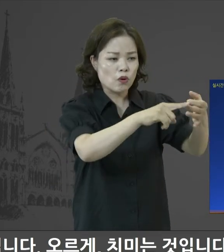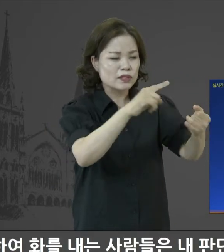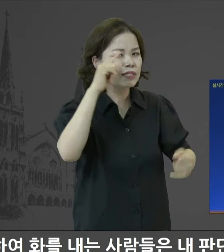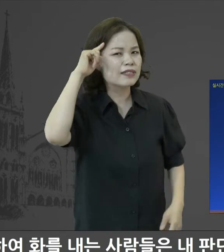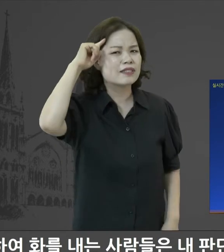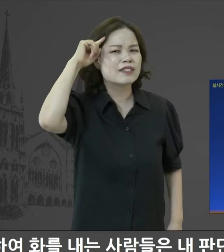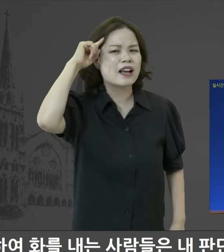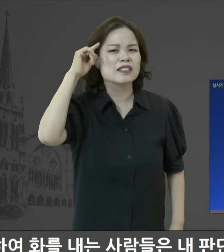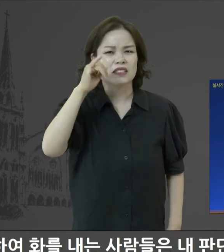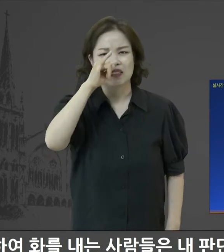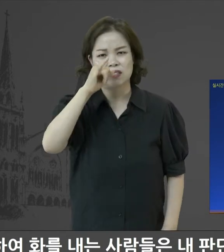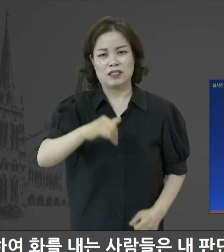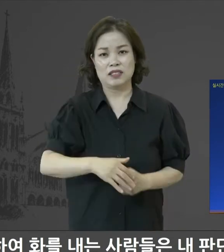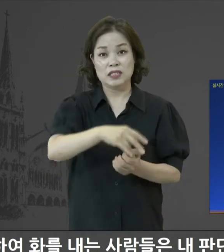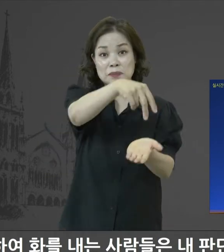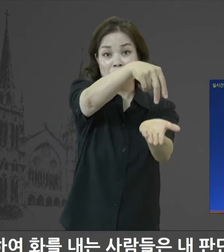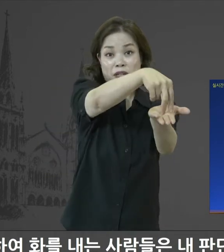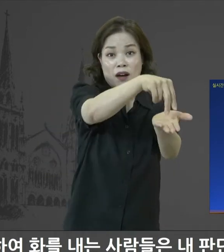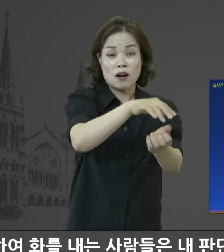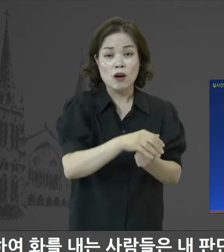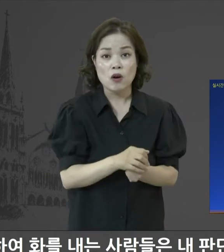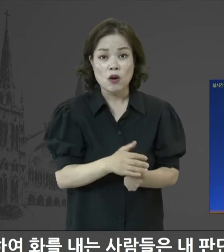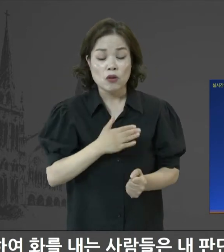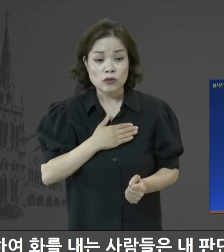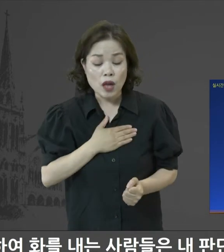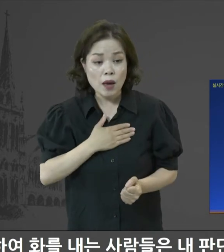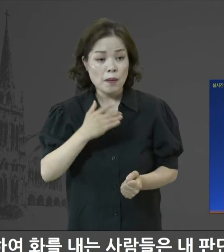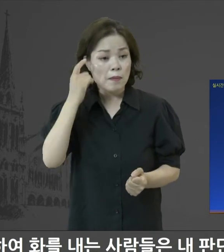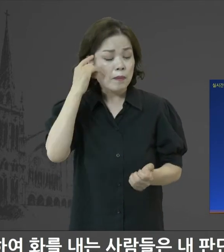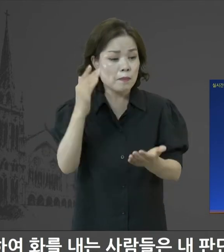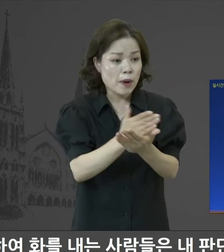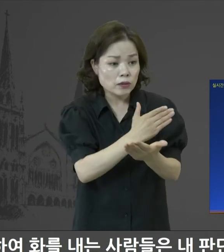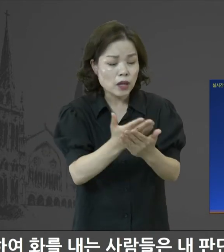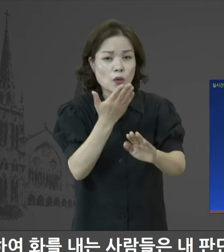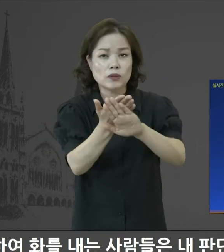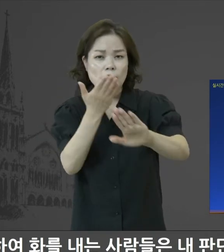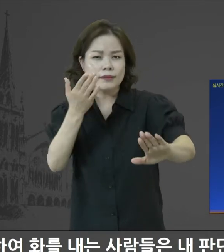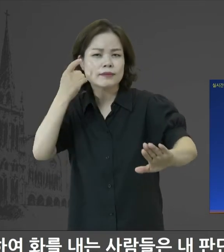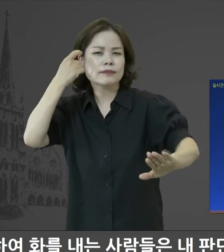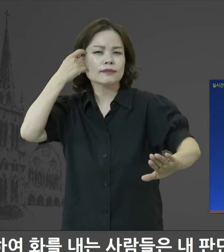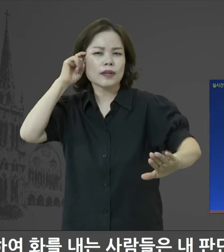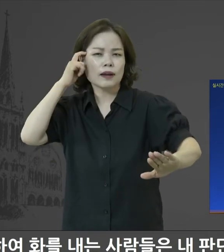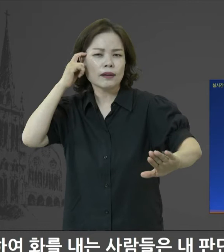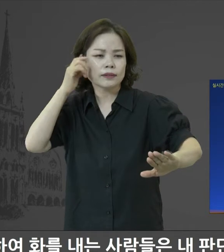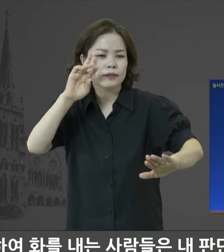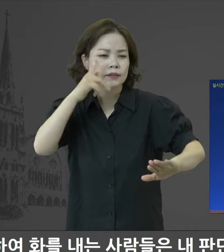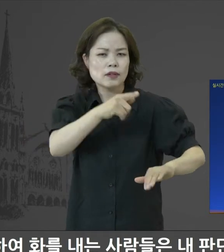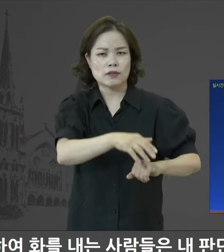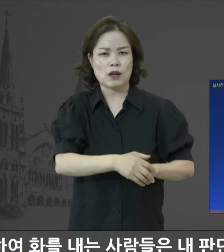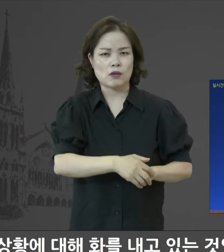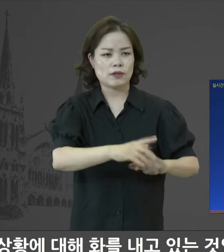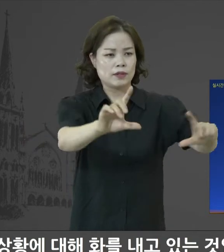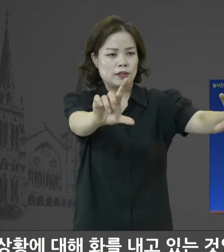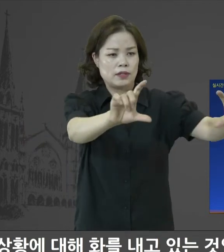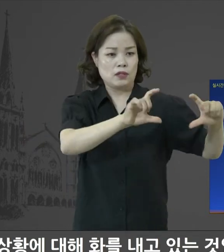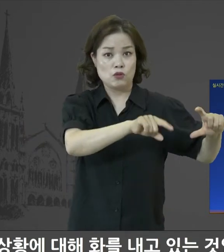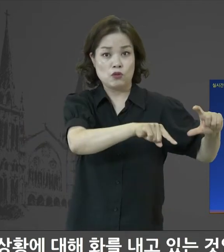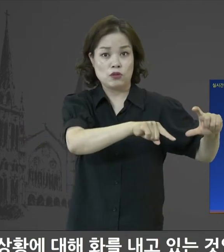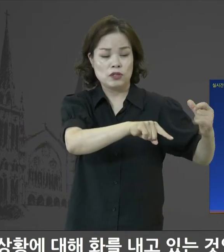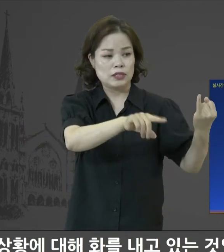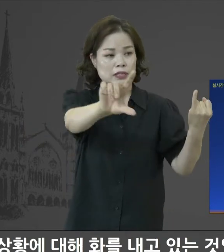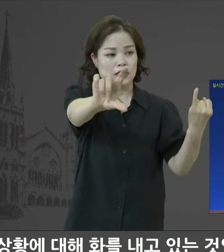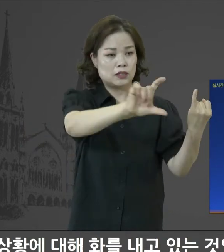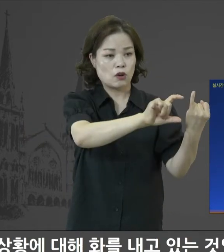내고 있는 겁니다. 이 판단, 내 판단과 다른 생각이 틀렸다고 정죄하고 있는